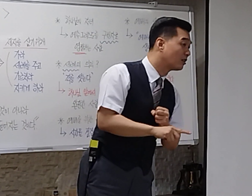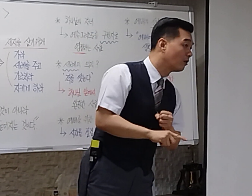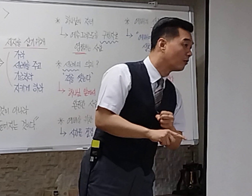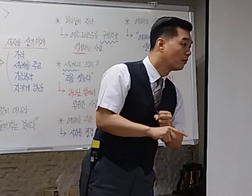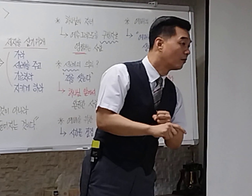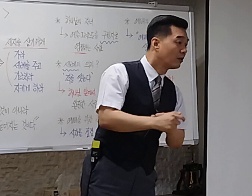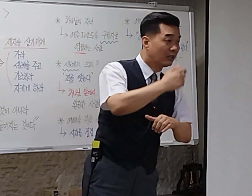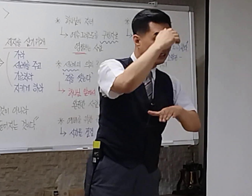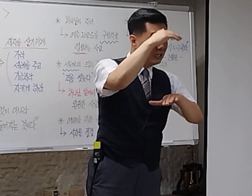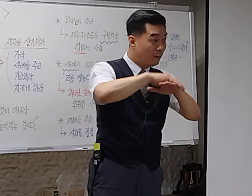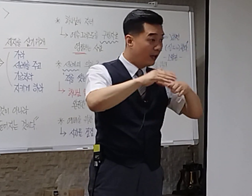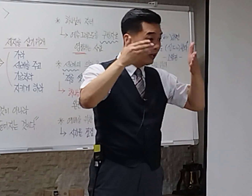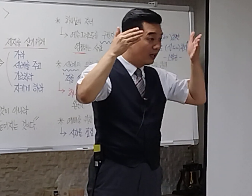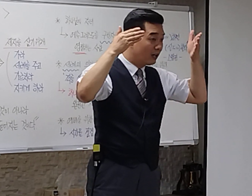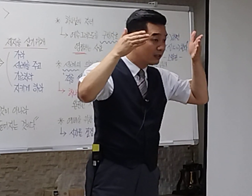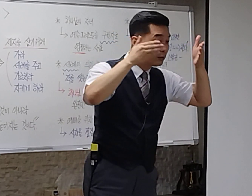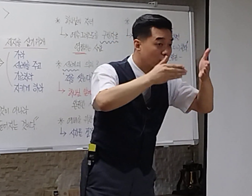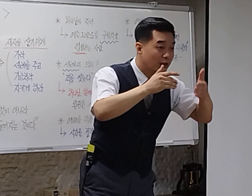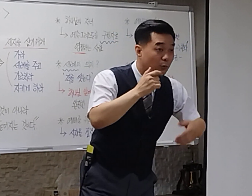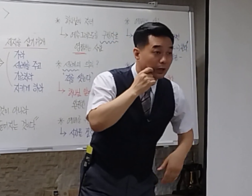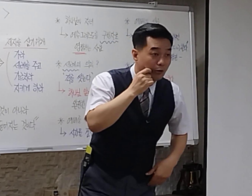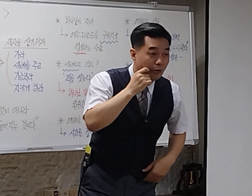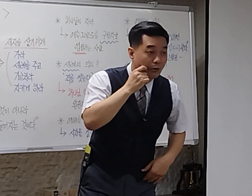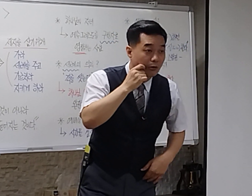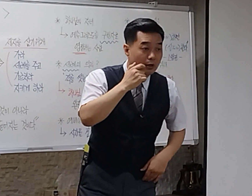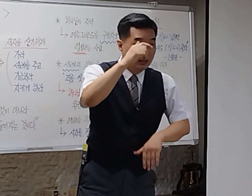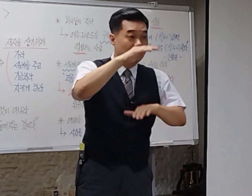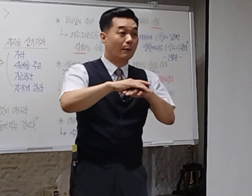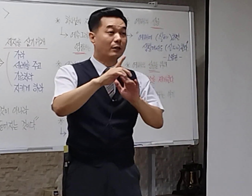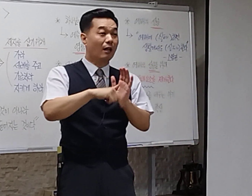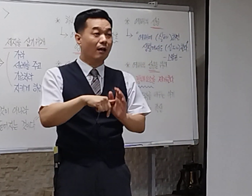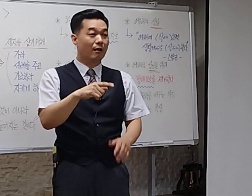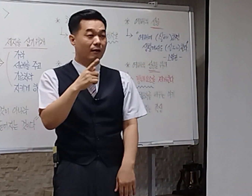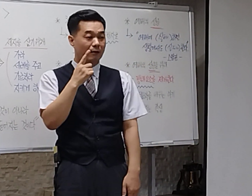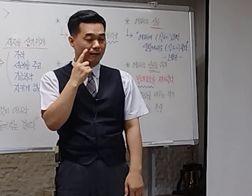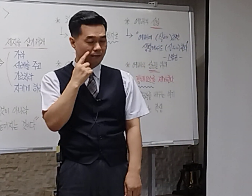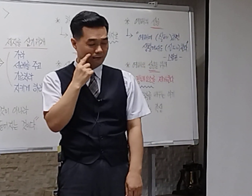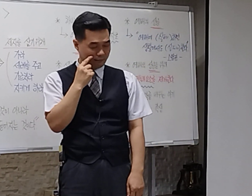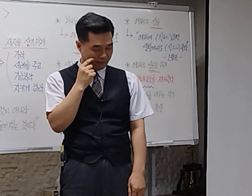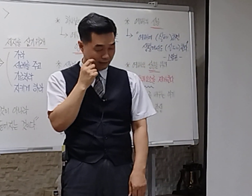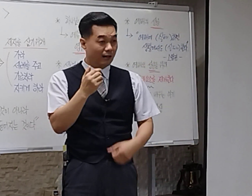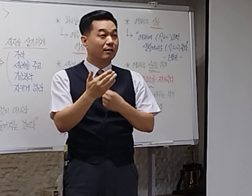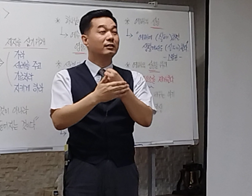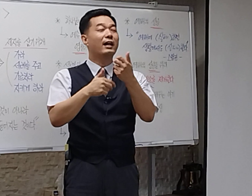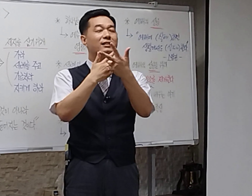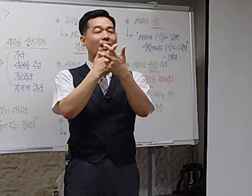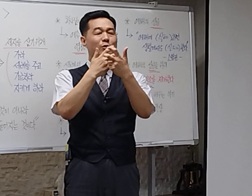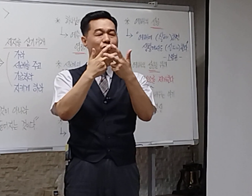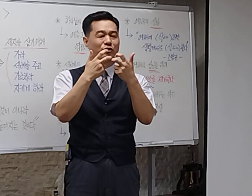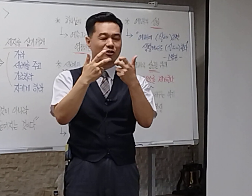뜻이에요? 예배에 집중하지 못하고 예배 때 은혜의 잠을 주시는